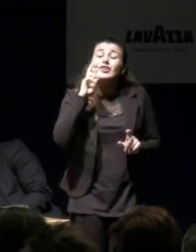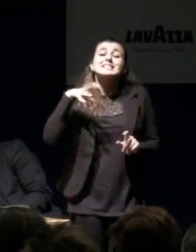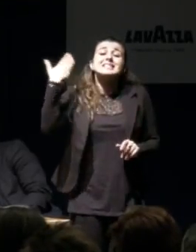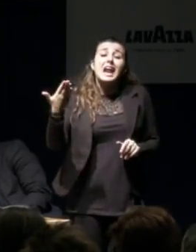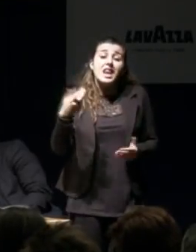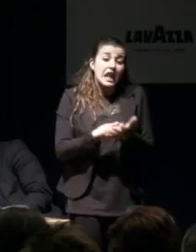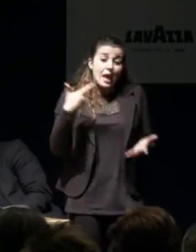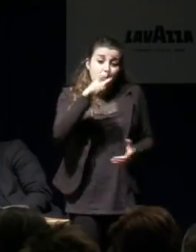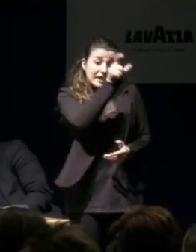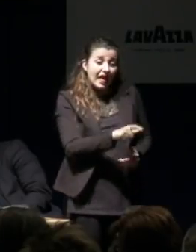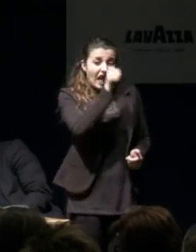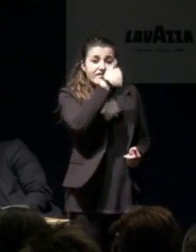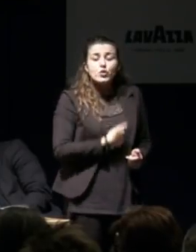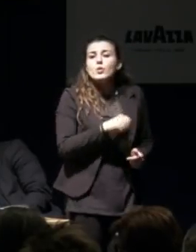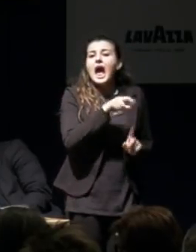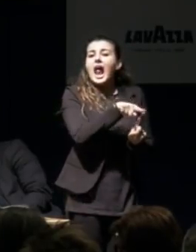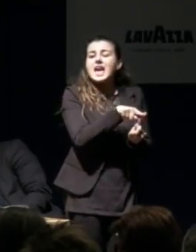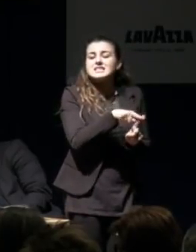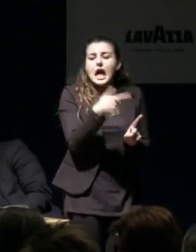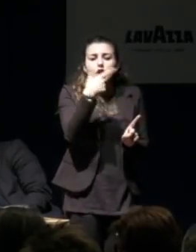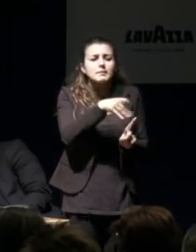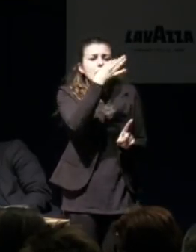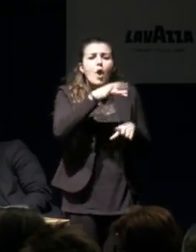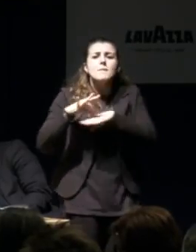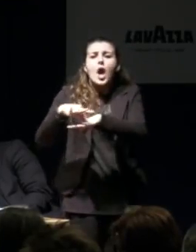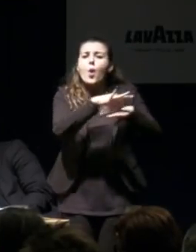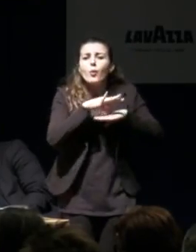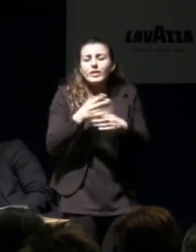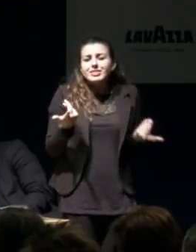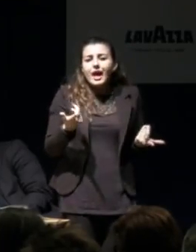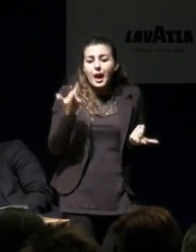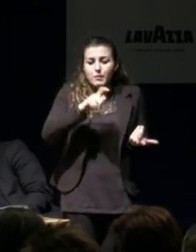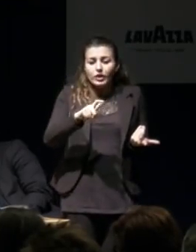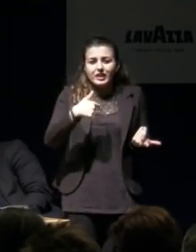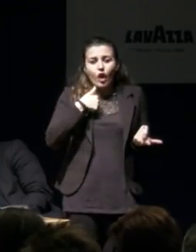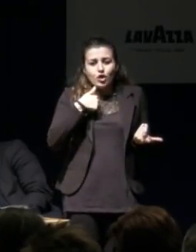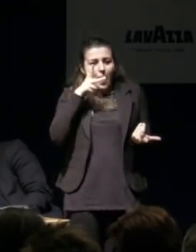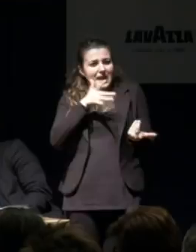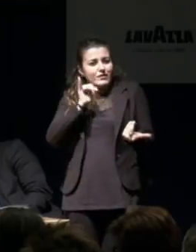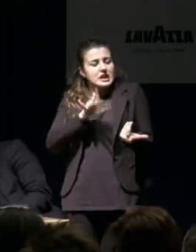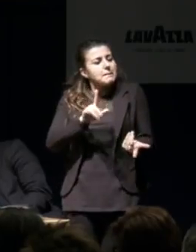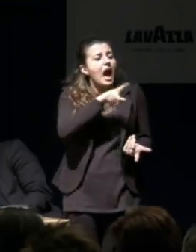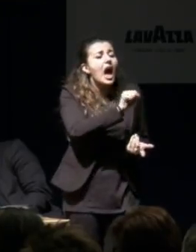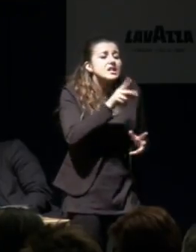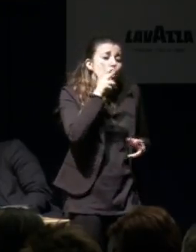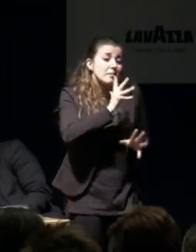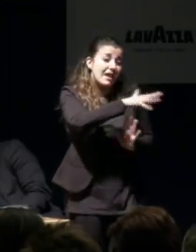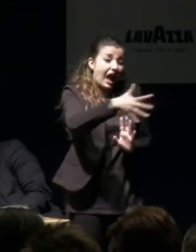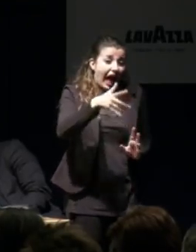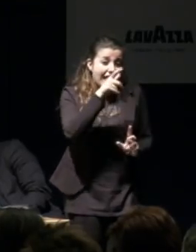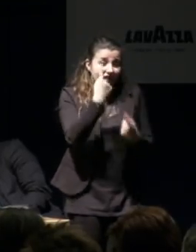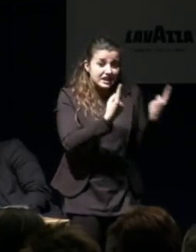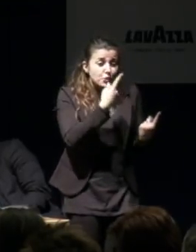fondamentale l'apporto che lui dava perché era no io ero più va per certe cose ma lui per altre cose ne